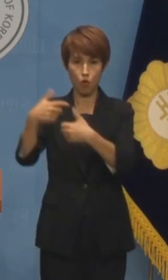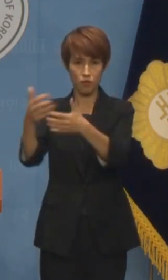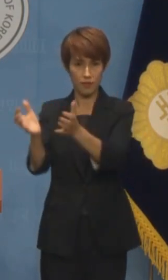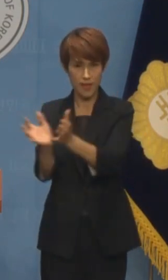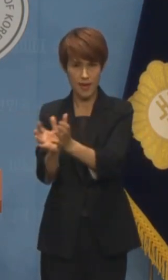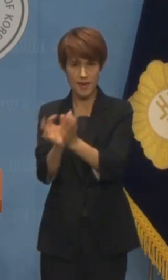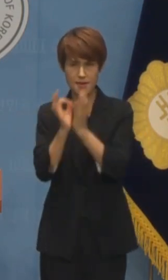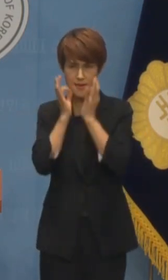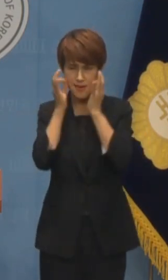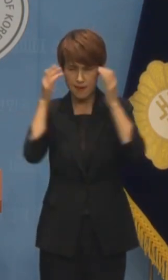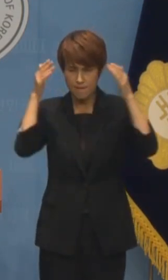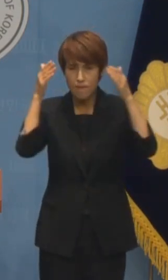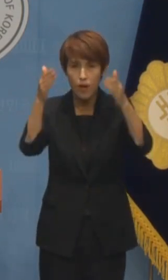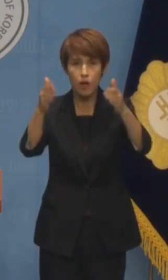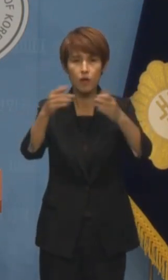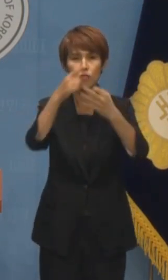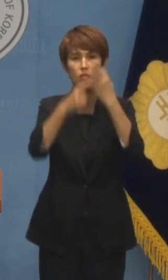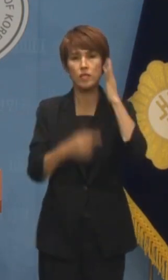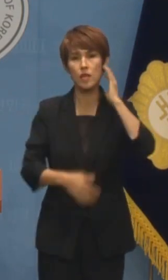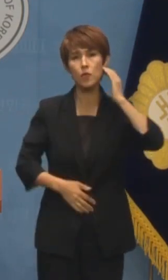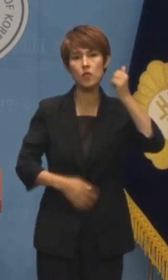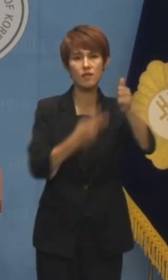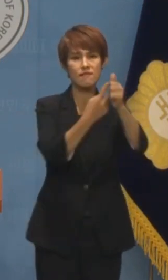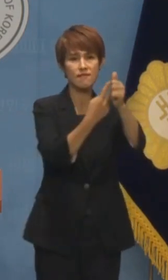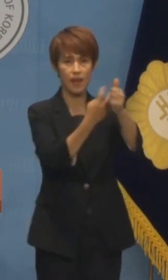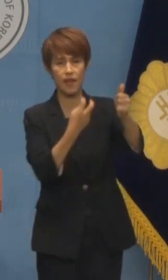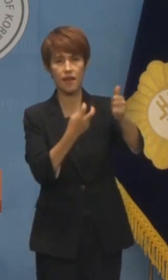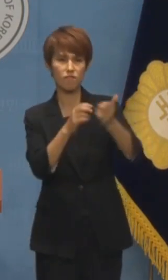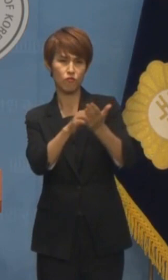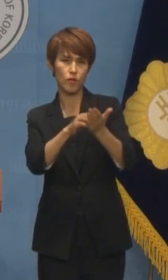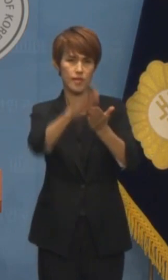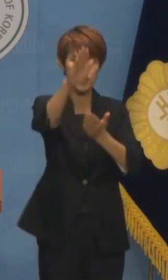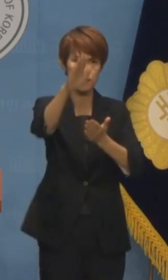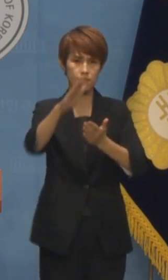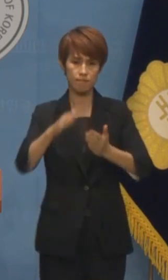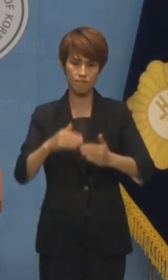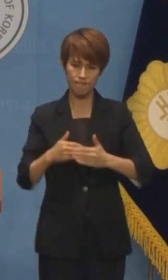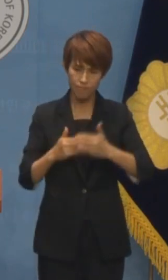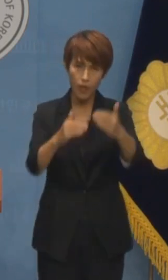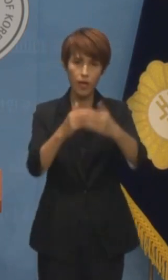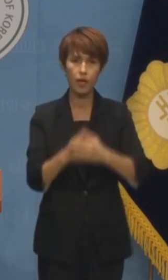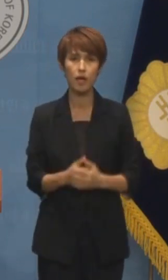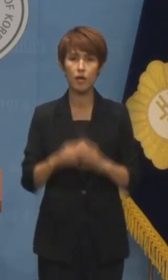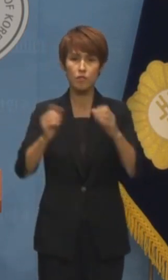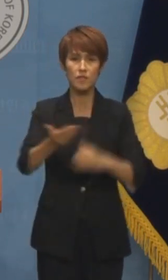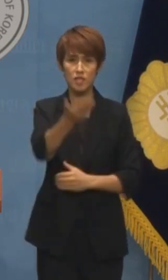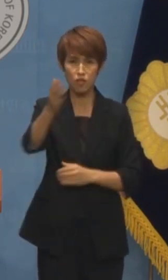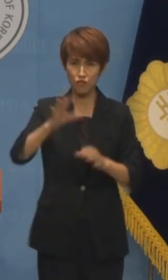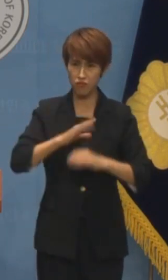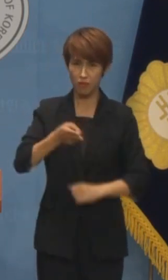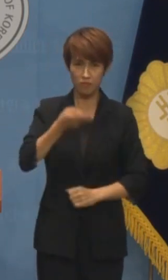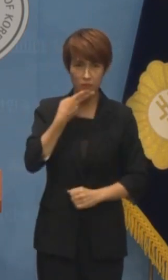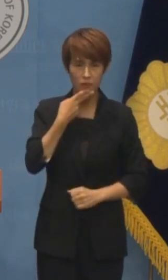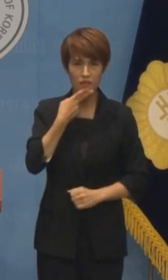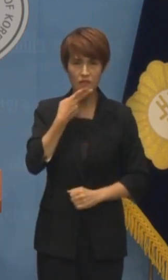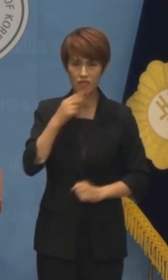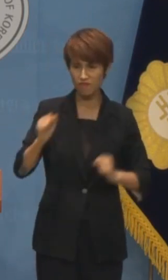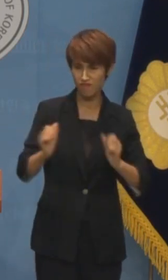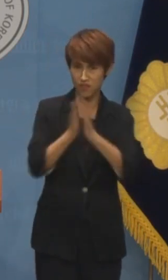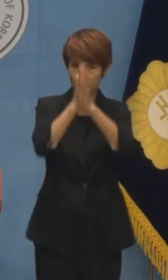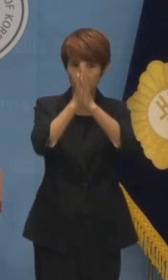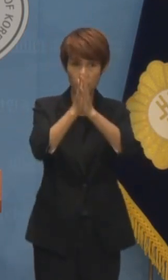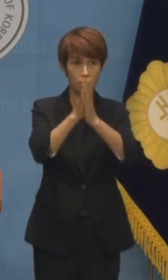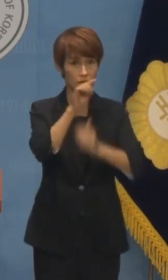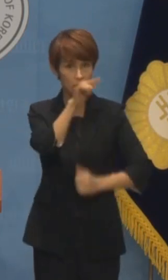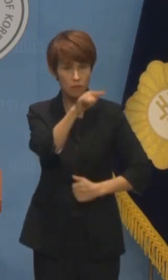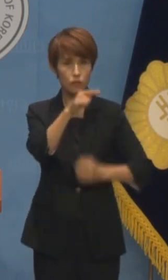모든 역량을 쏟아 윤석열 대통령 탄핵과 퇴진에 나서겠습니다. 국민을 두려워하지 않고 정면 대결을